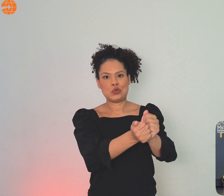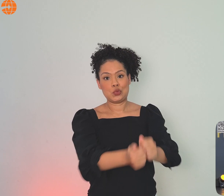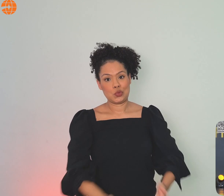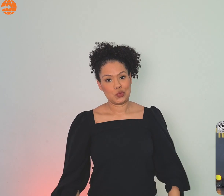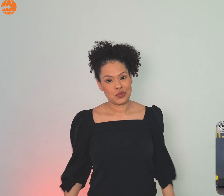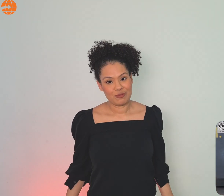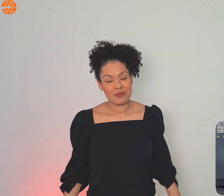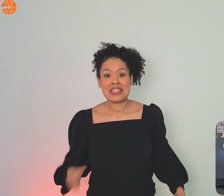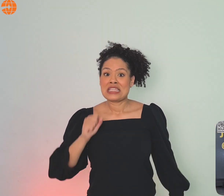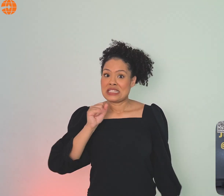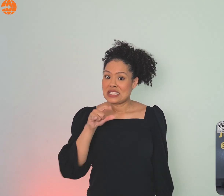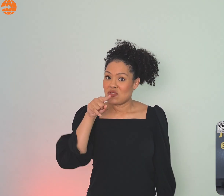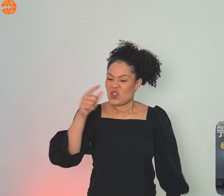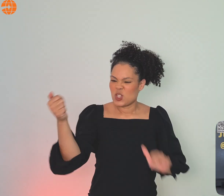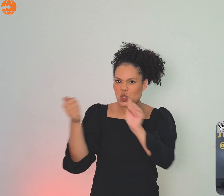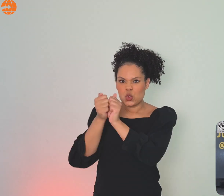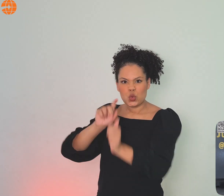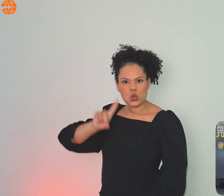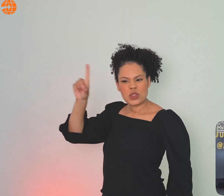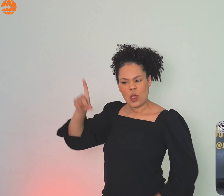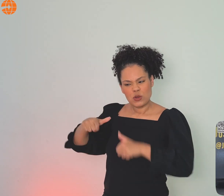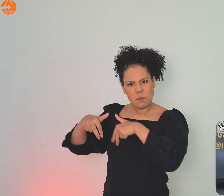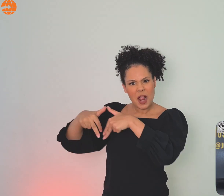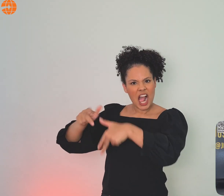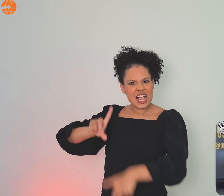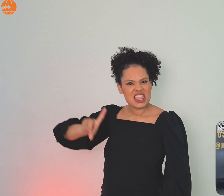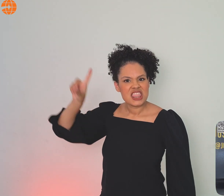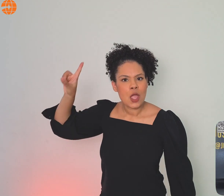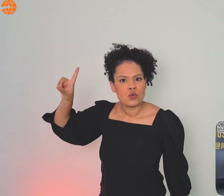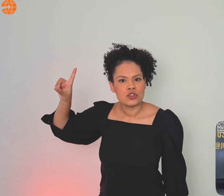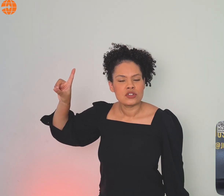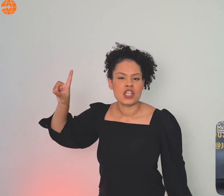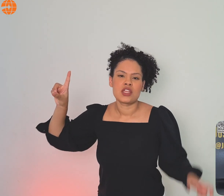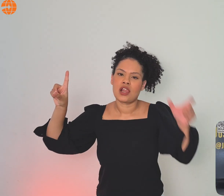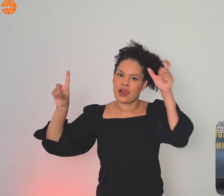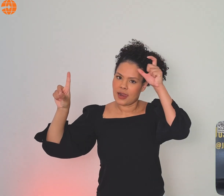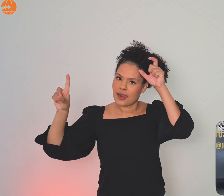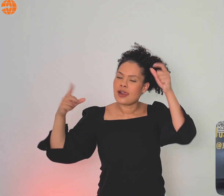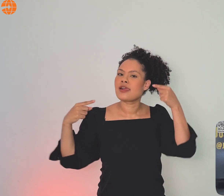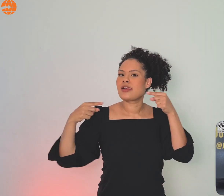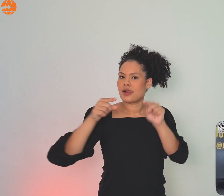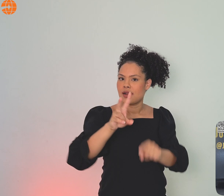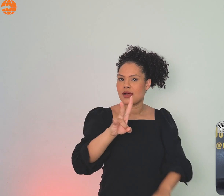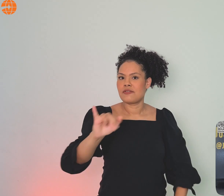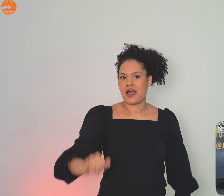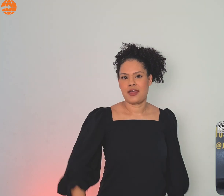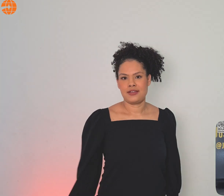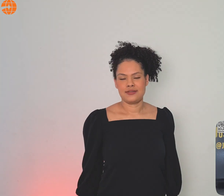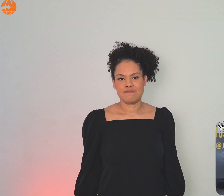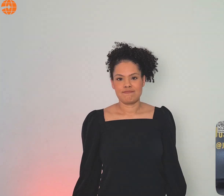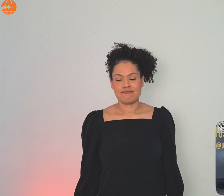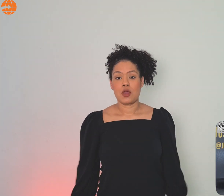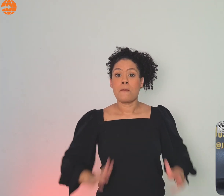acontecer. Todo mundo tem problema, mas quem disse que o teu avançar depende de não ter problema?